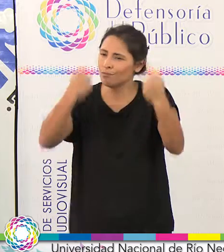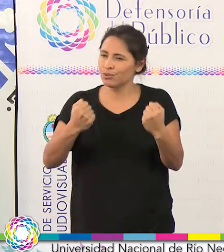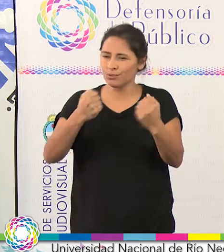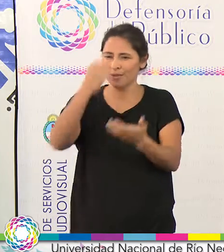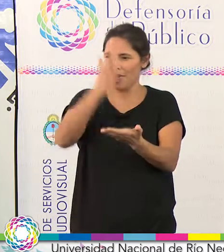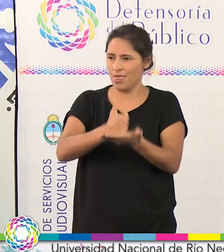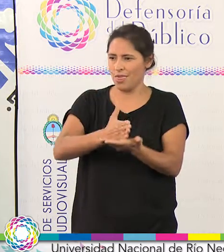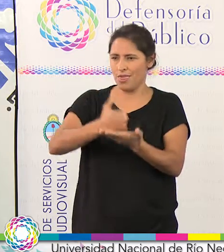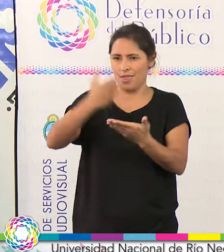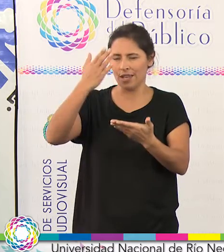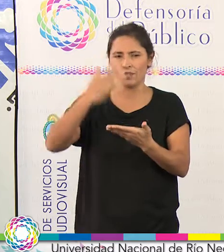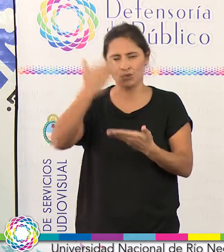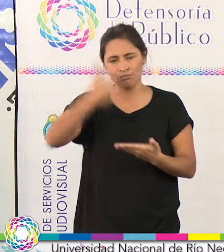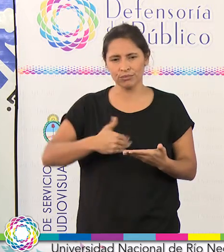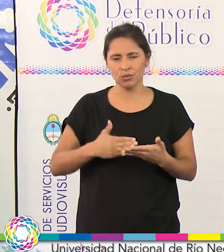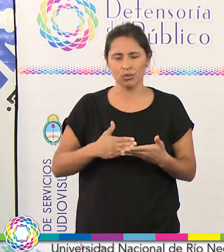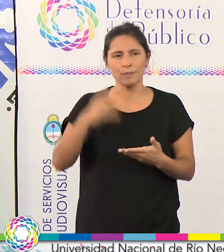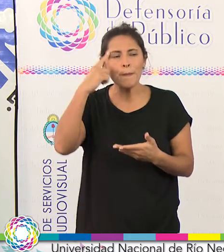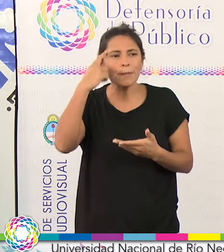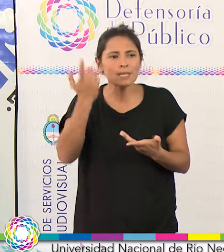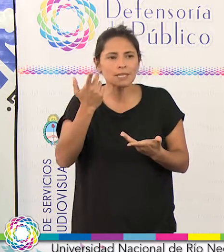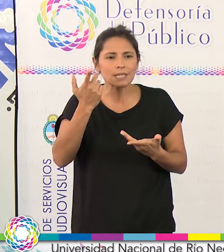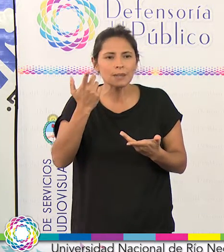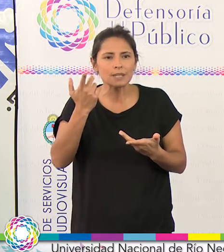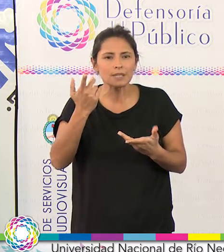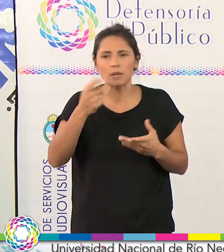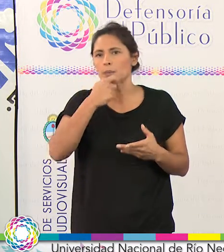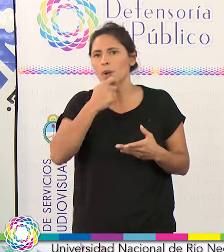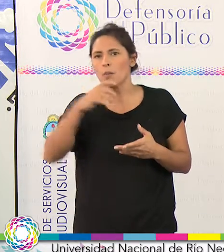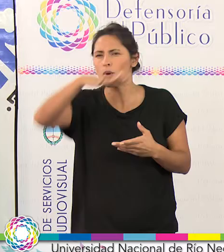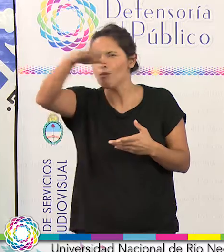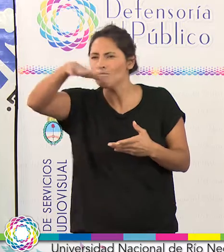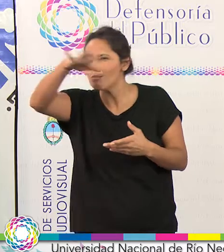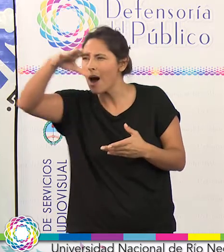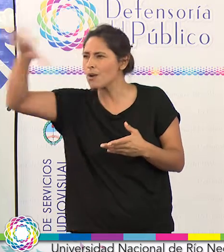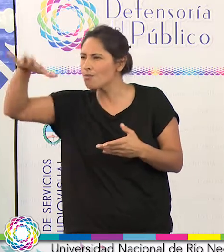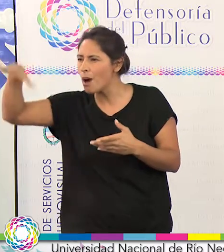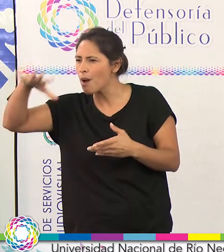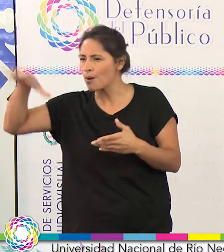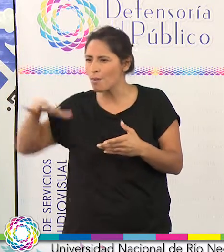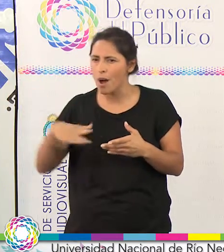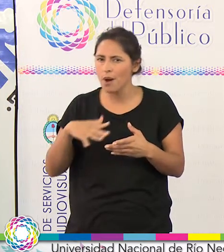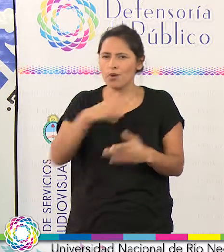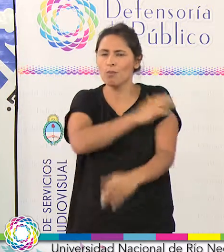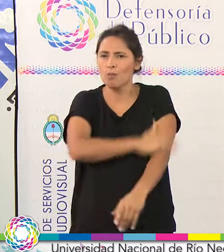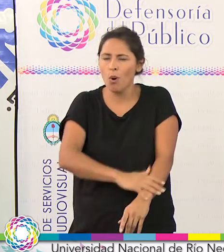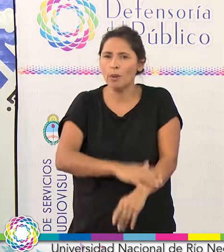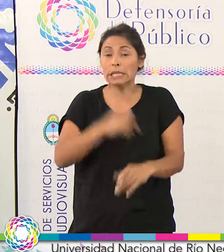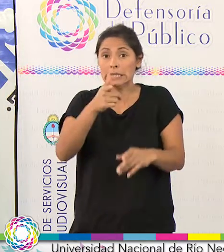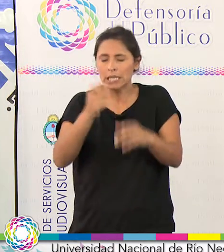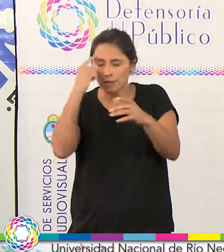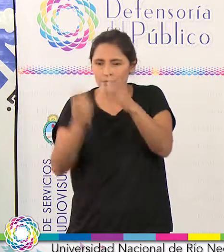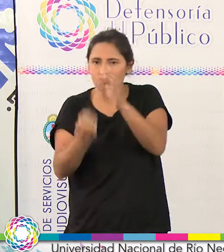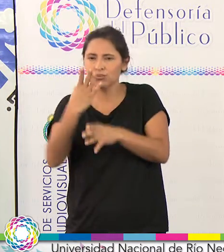pero así como en borrador, pensar la necesidad de desarrollar en los barrios precarios, ¿no? La posibilidad de que haya radios,